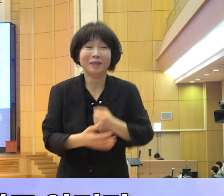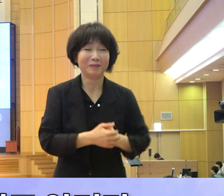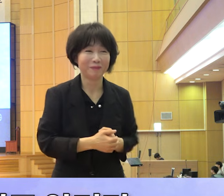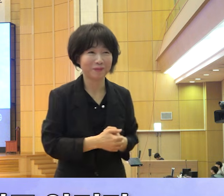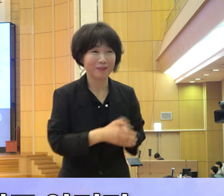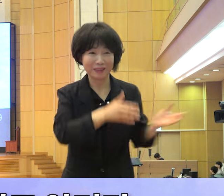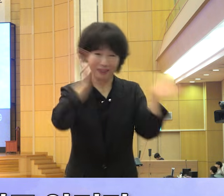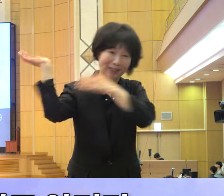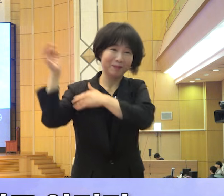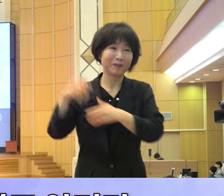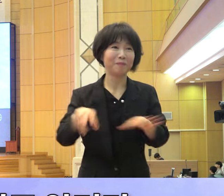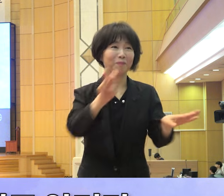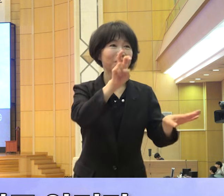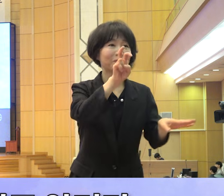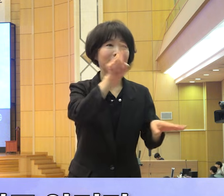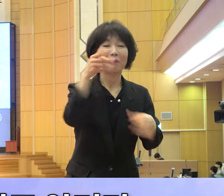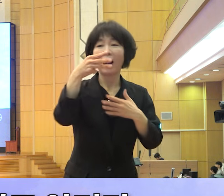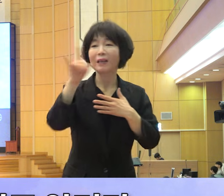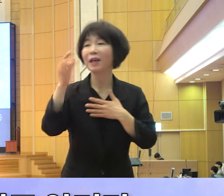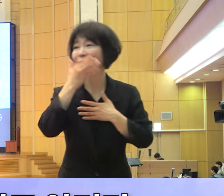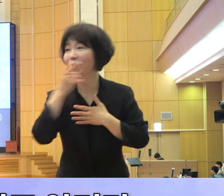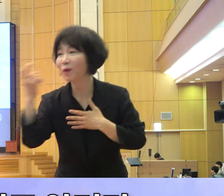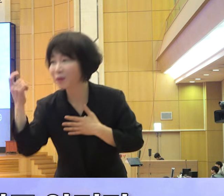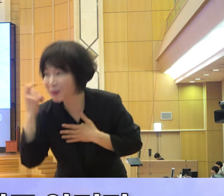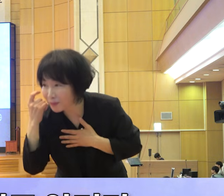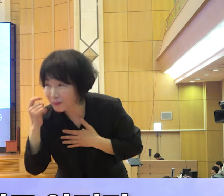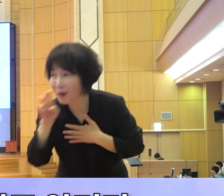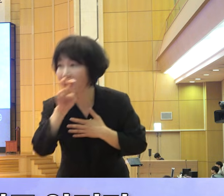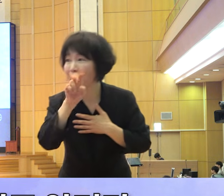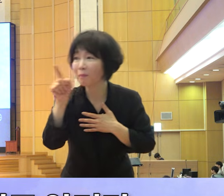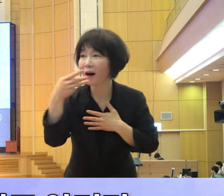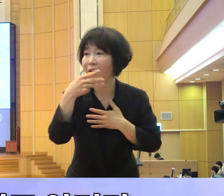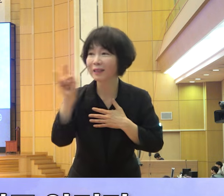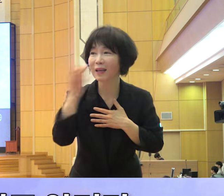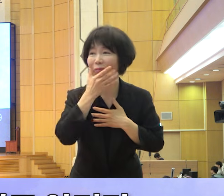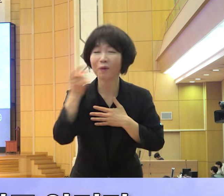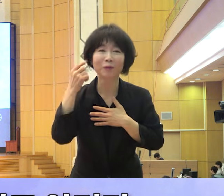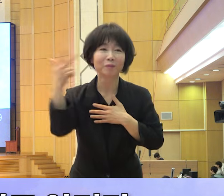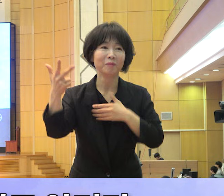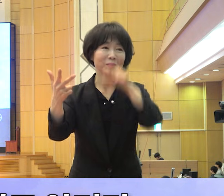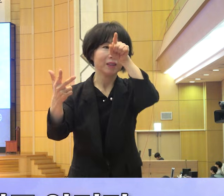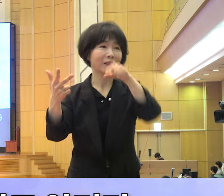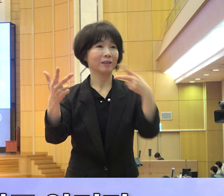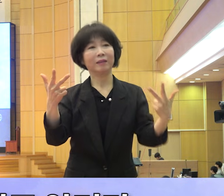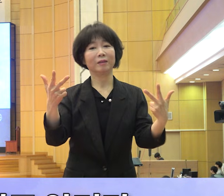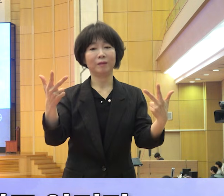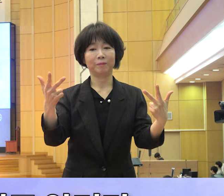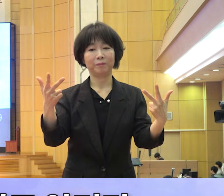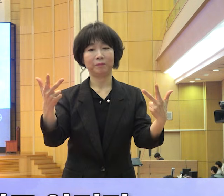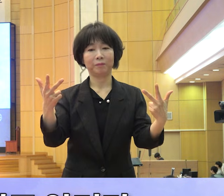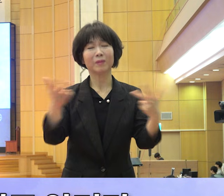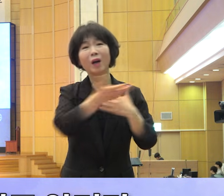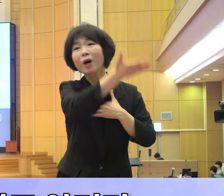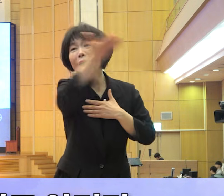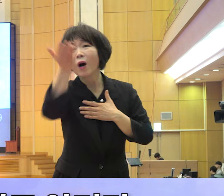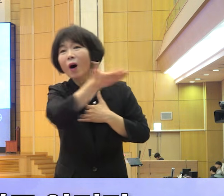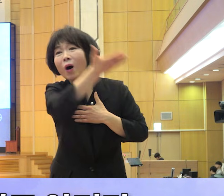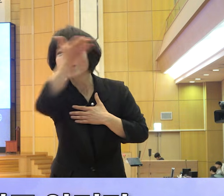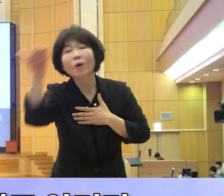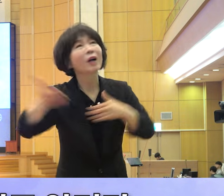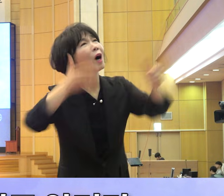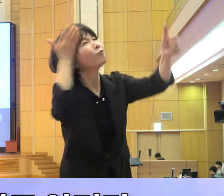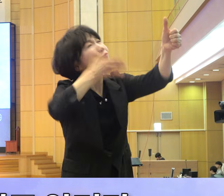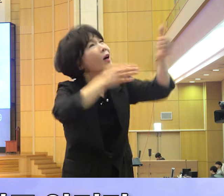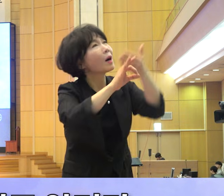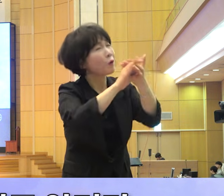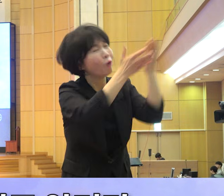넘어가자고요. 마태복음 7장 7절로. 마태복음 7장 7절에 보면, 구하라 그러면 너에게